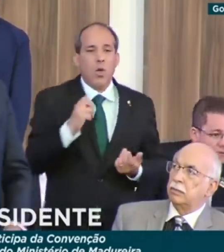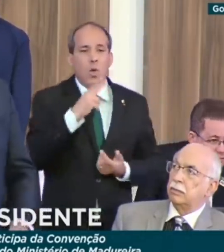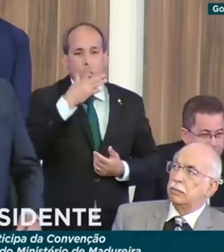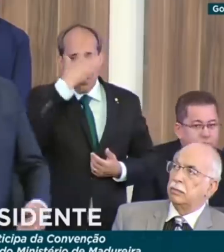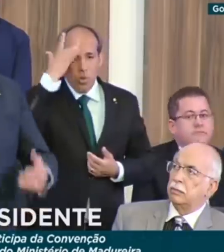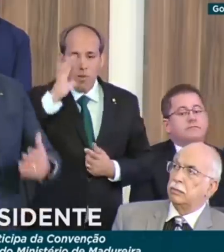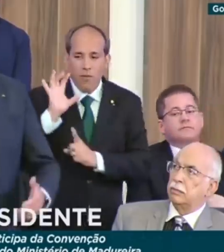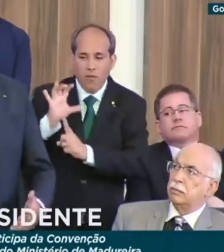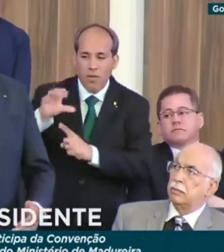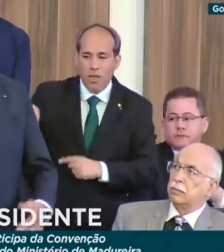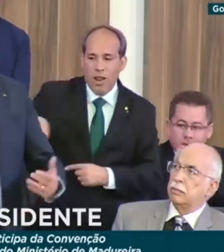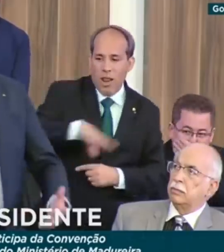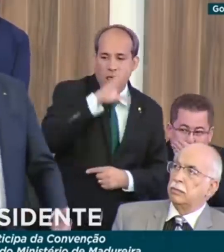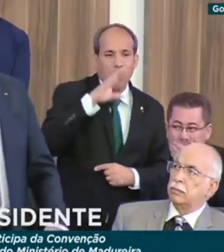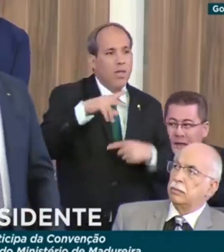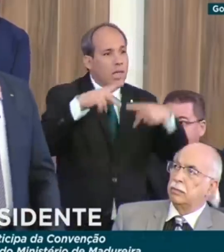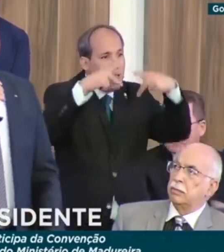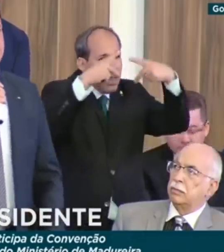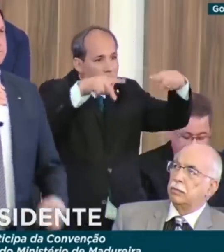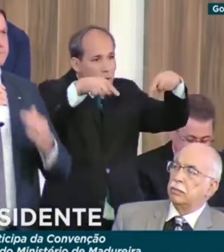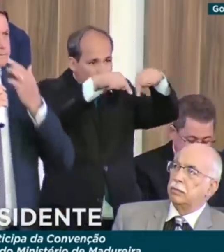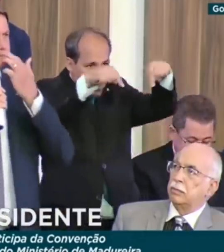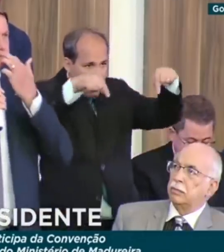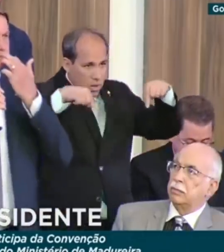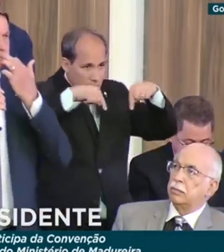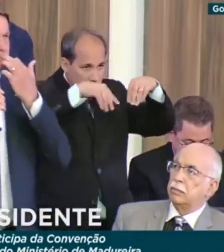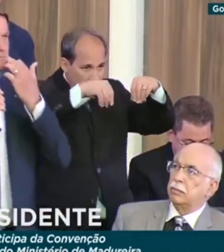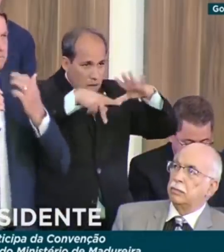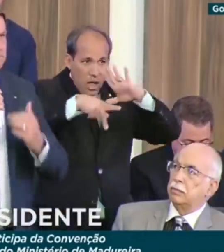para lá, o seu sítio passou a ser terra indígena.